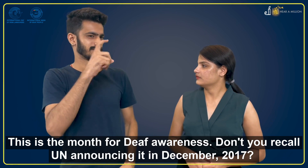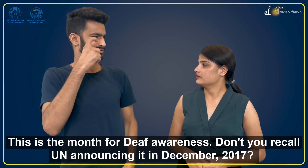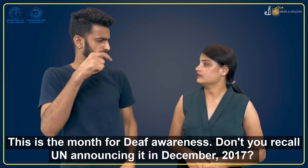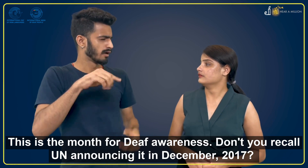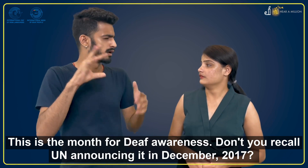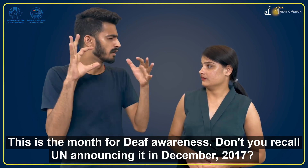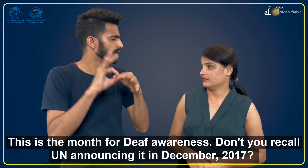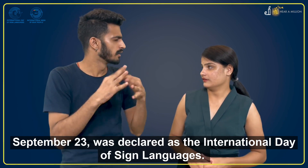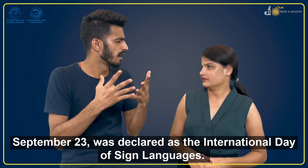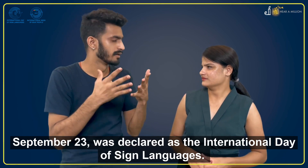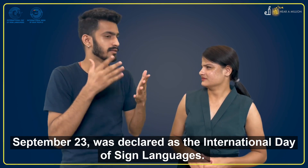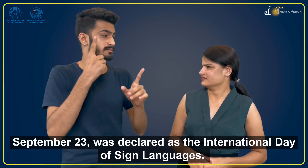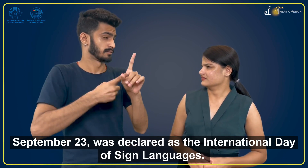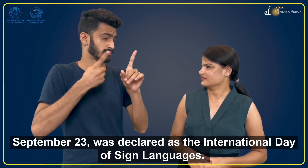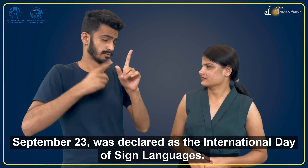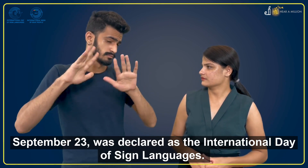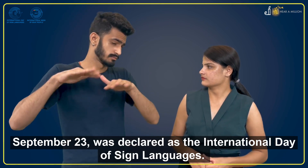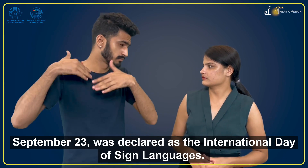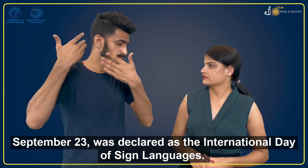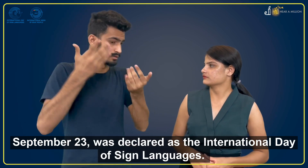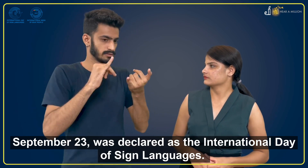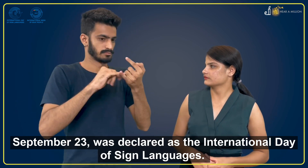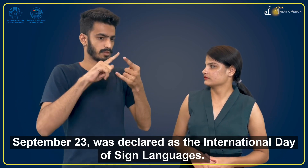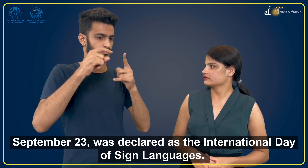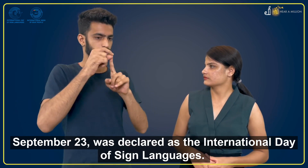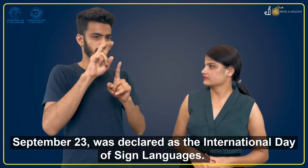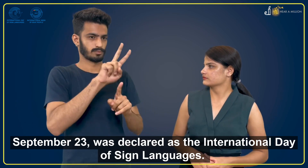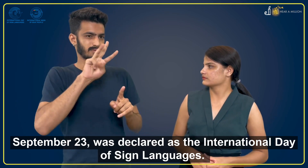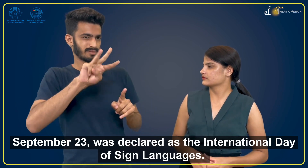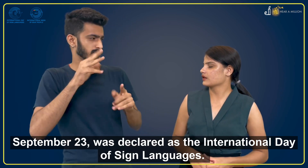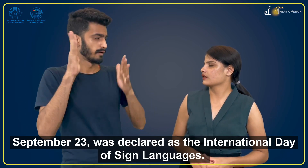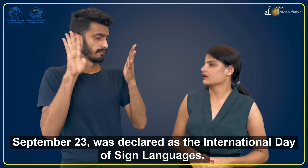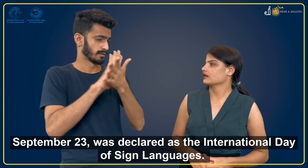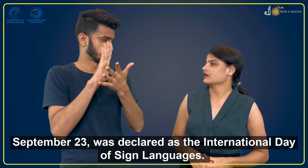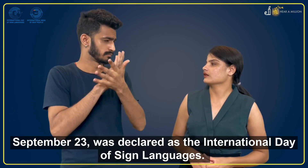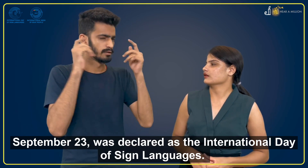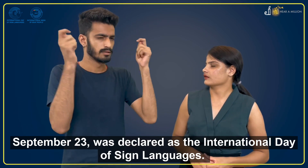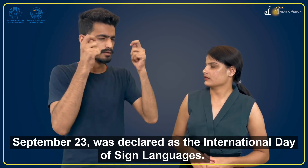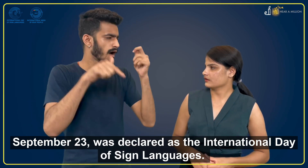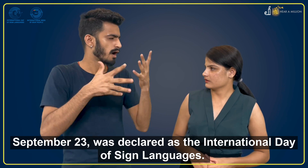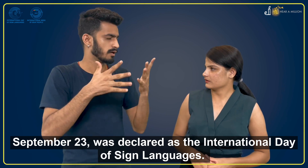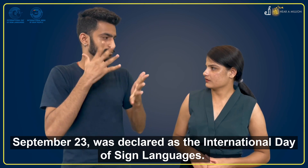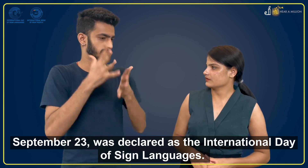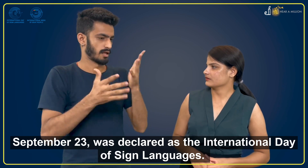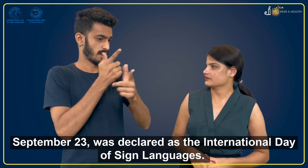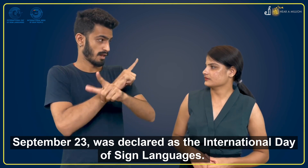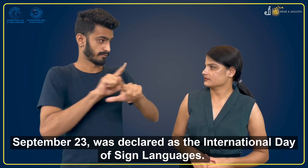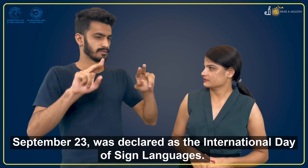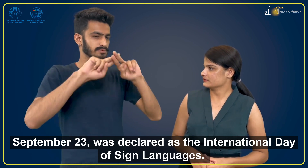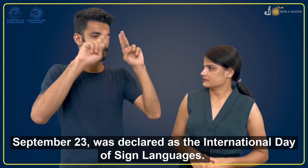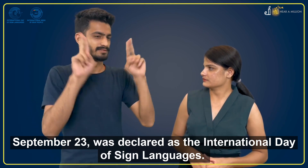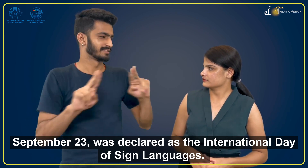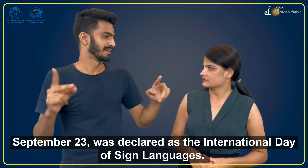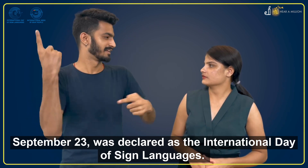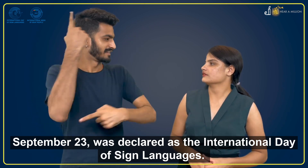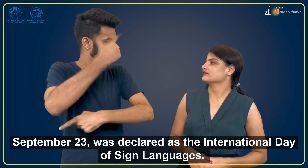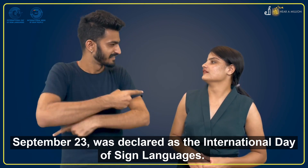थी december 2017 यह घोषणा की गई थी तेरी तबियत कि भाषाओं का अंतरराष्ट्रीय